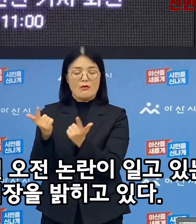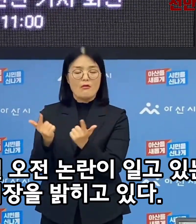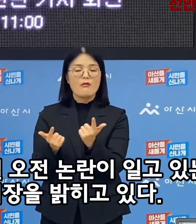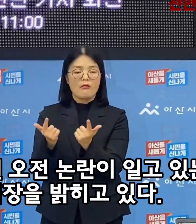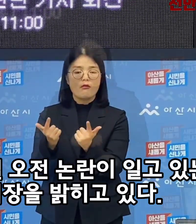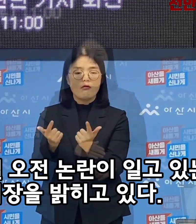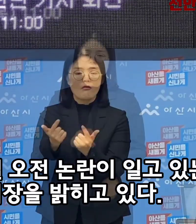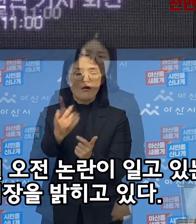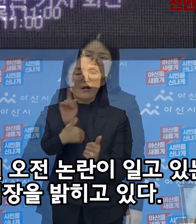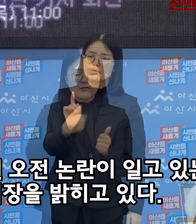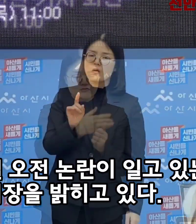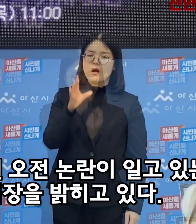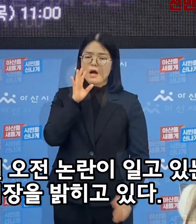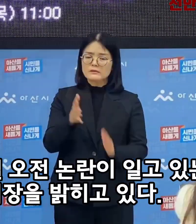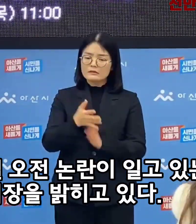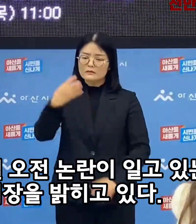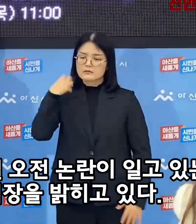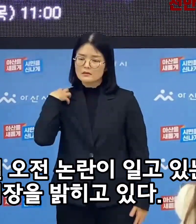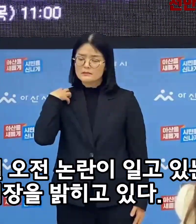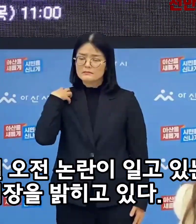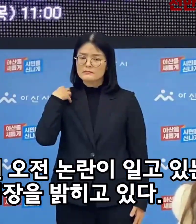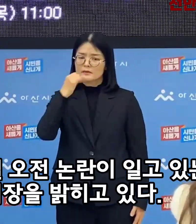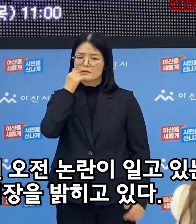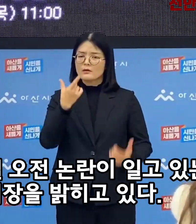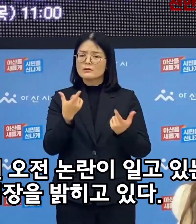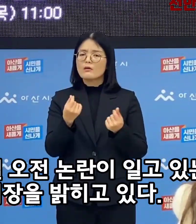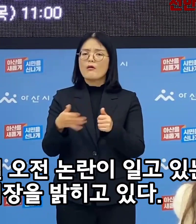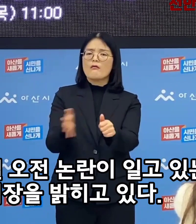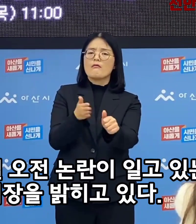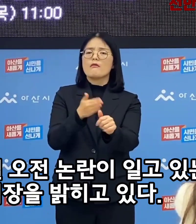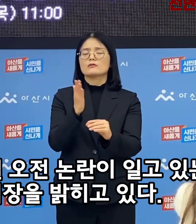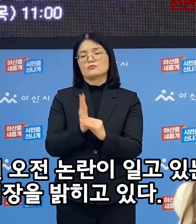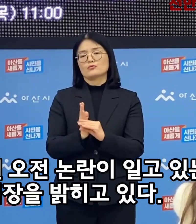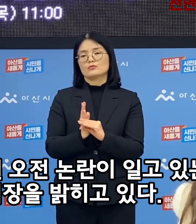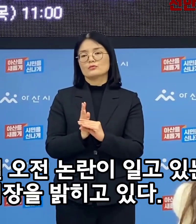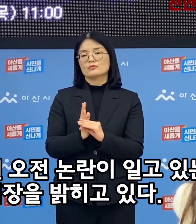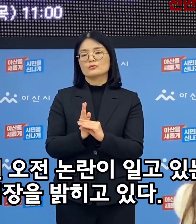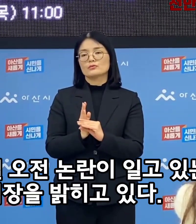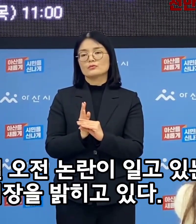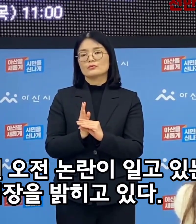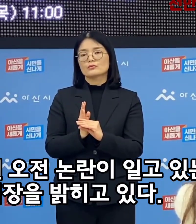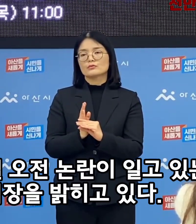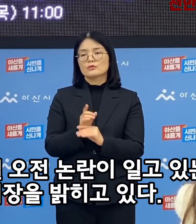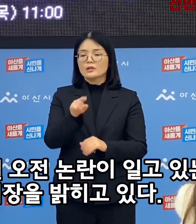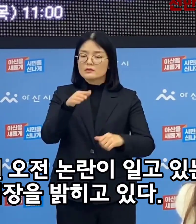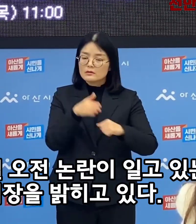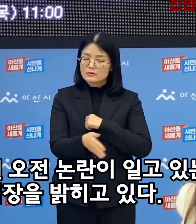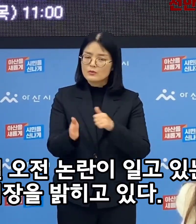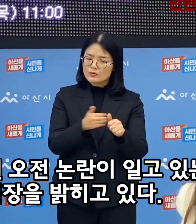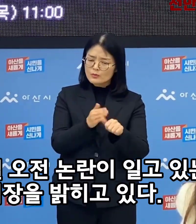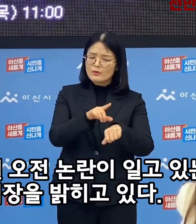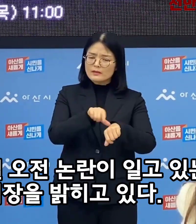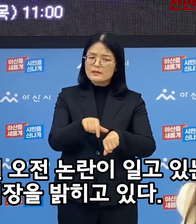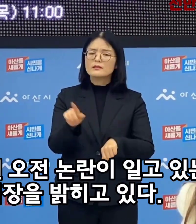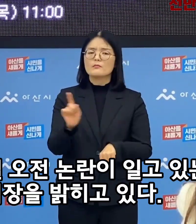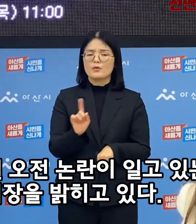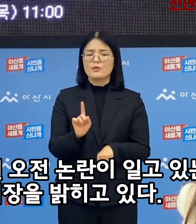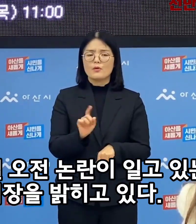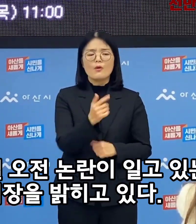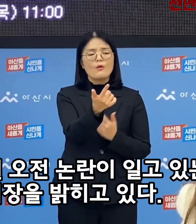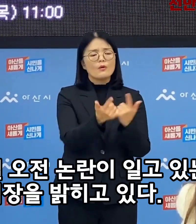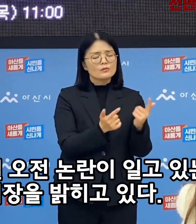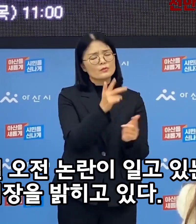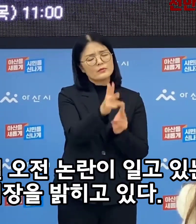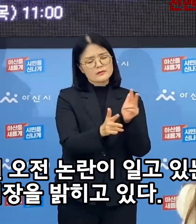상세히 말씀드리겠습니다. 아산시가 책임이 있는 것처럼 선동하고 있습니다. 그렇게 선동할 시간에